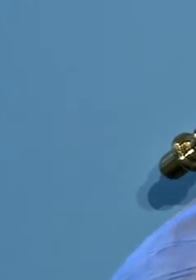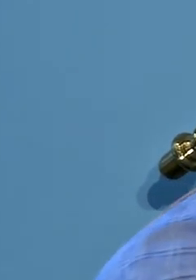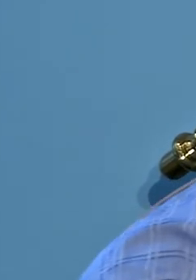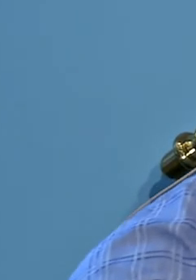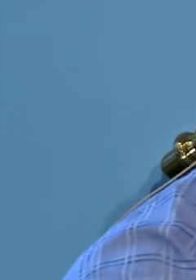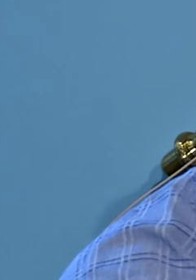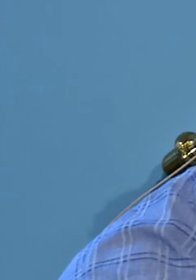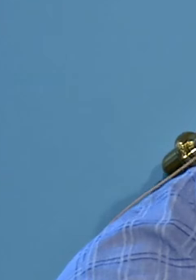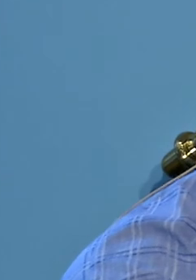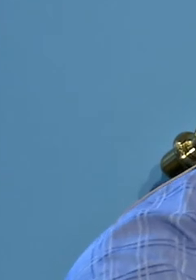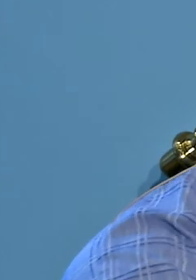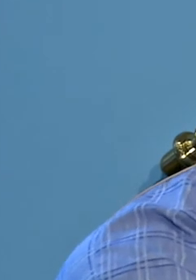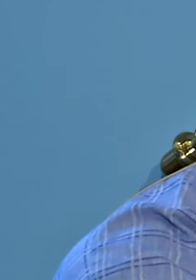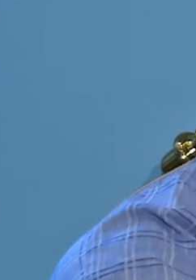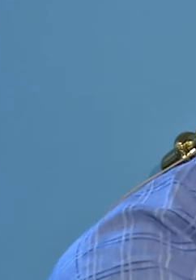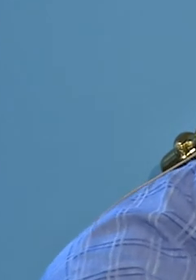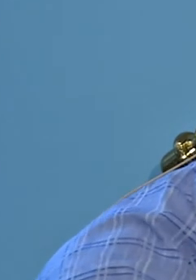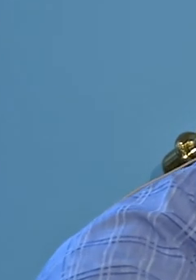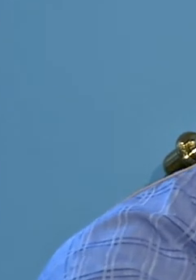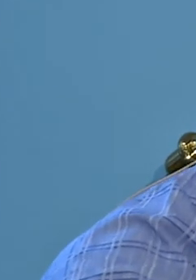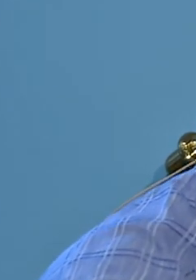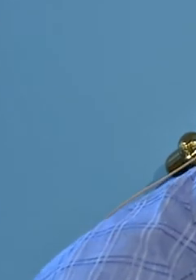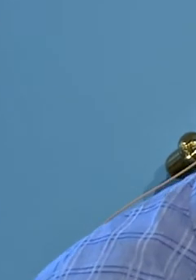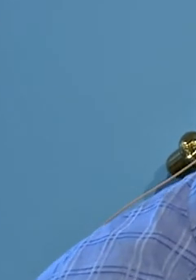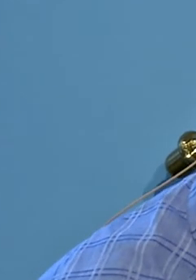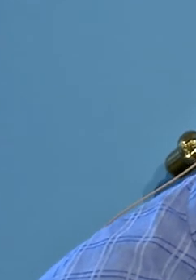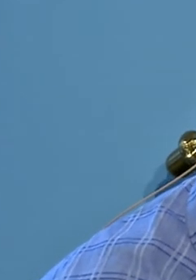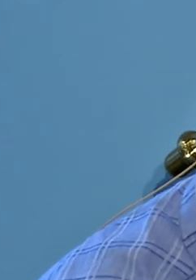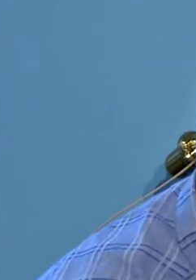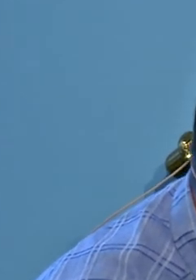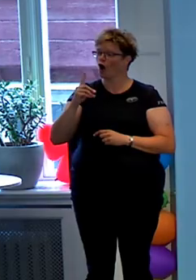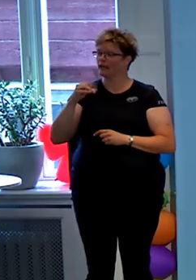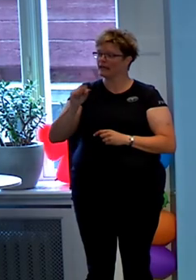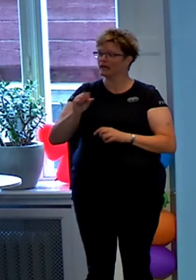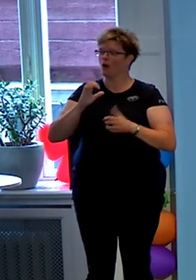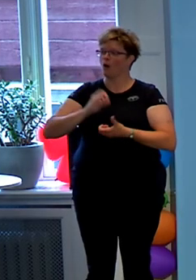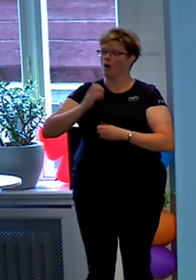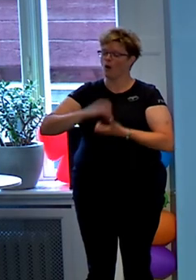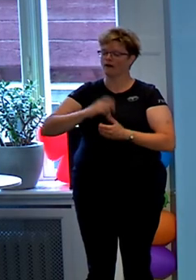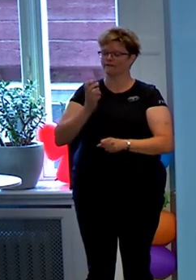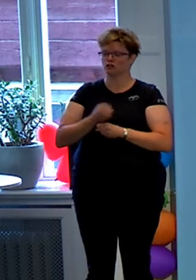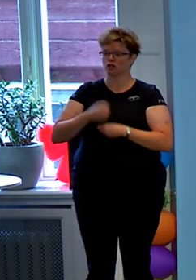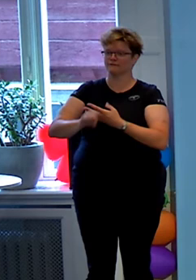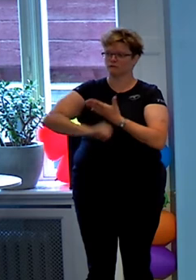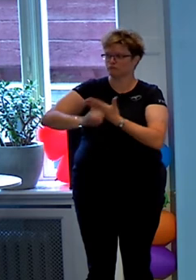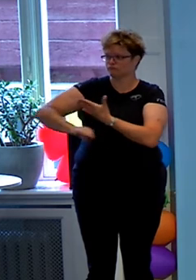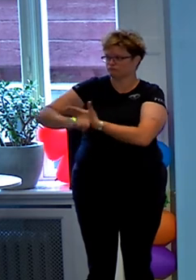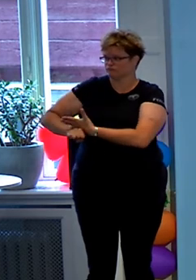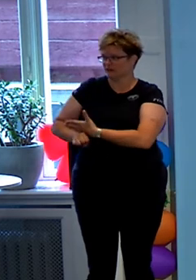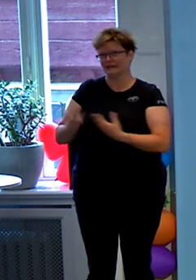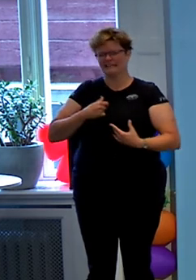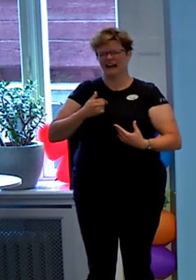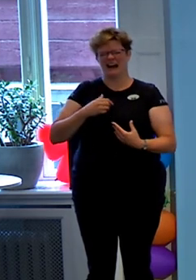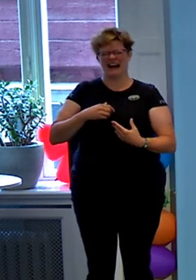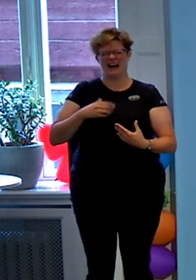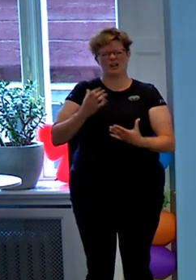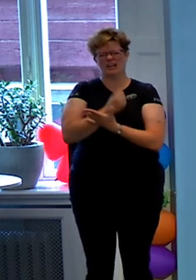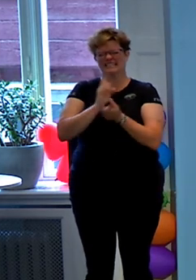lyckas med de här frågorna när vi blir småskaliga och protektionistiska? Jag vet inte om jag lyckades med den parallellen, jag ber om